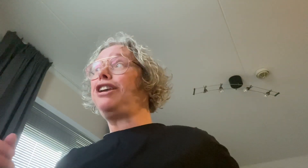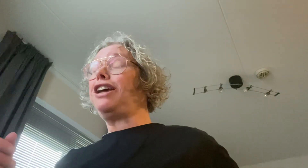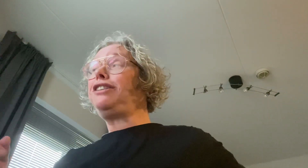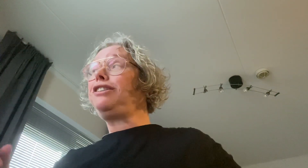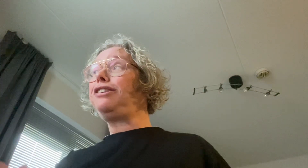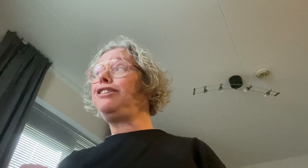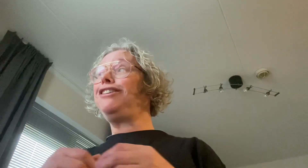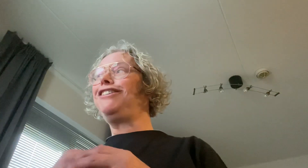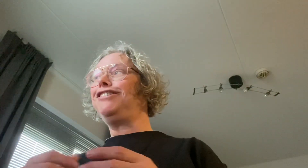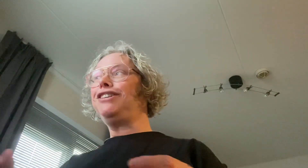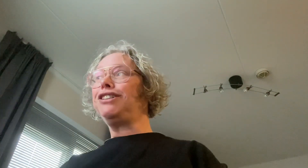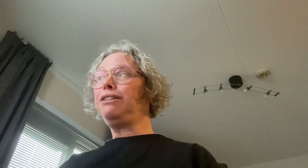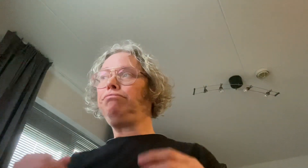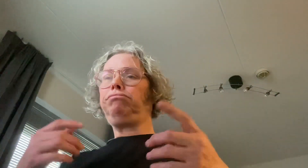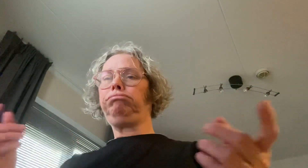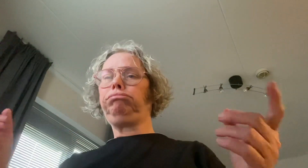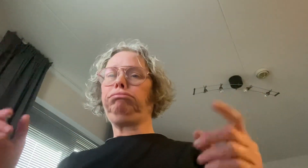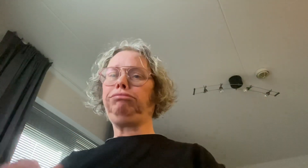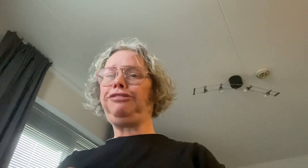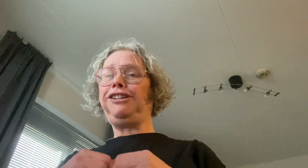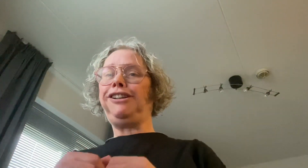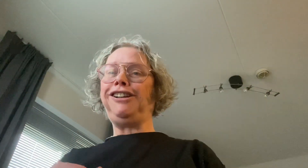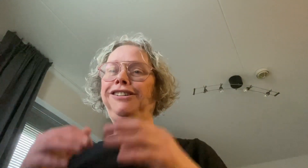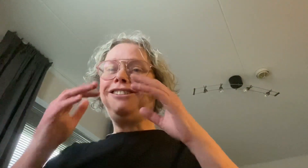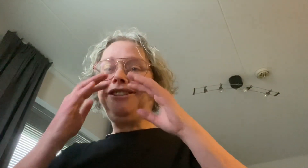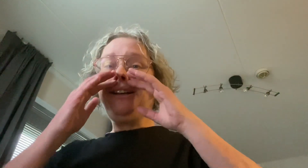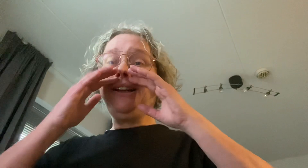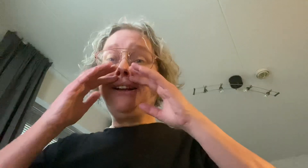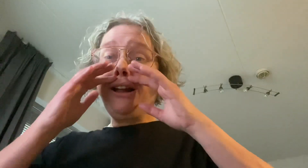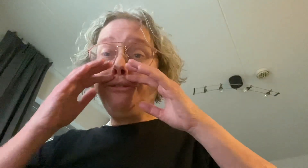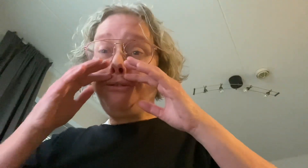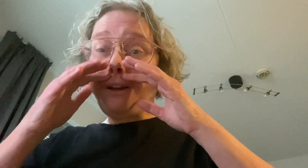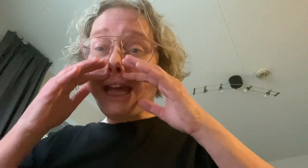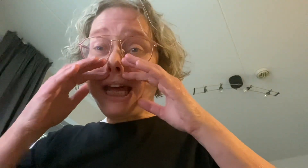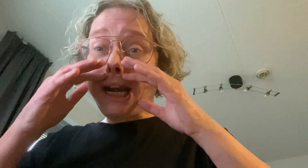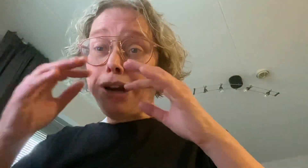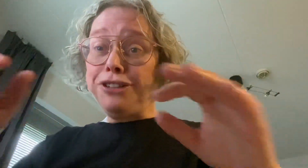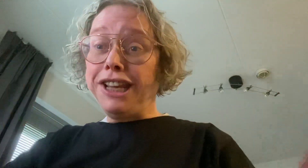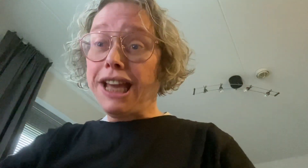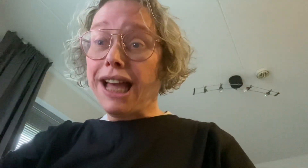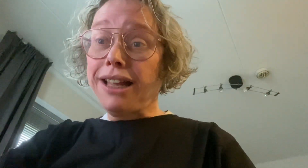Stenders. Veronica.